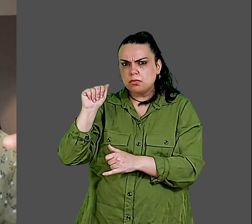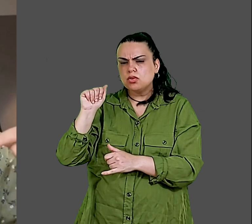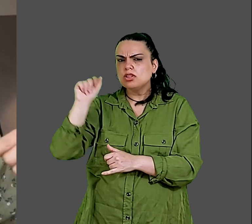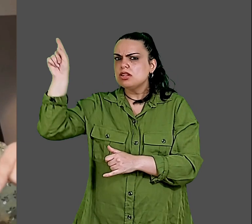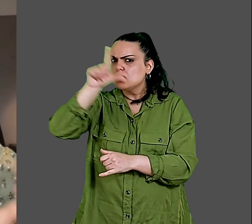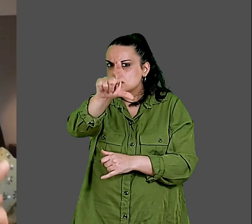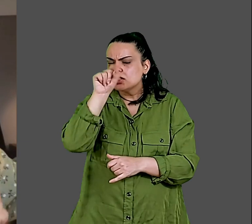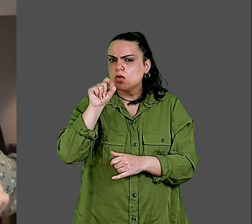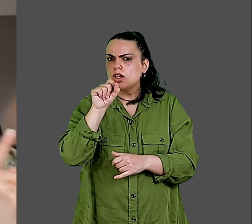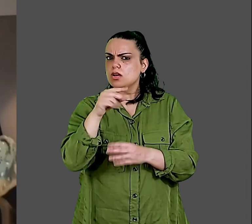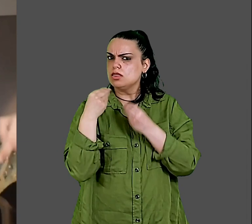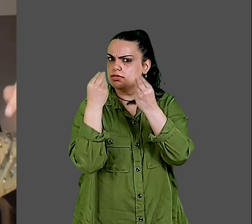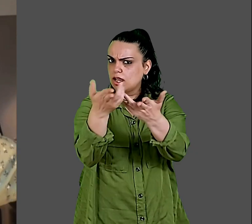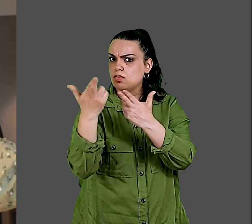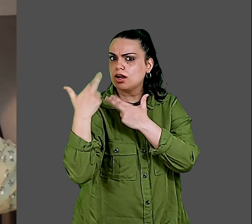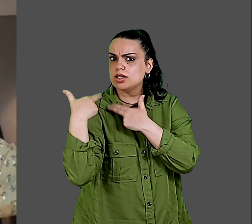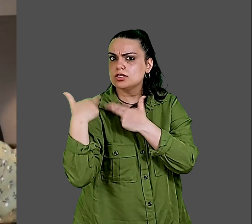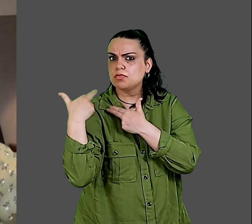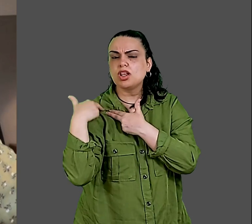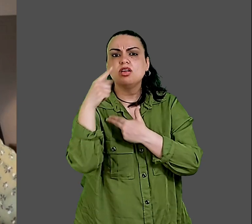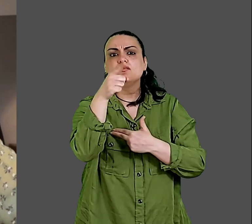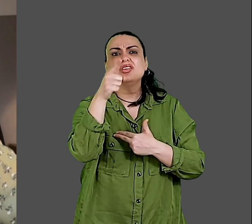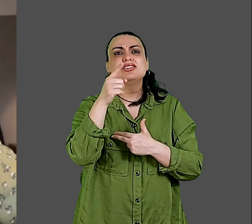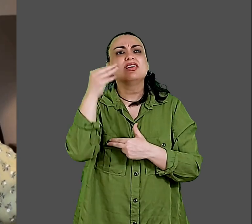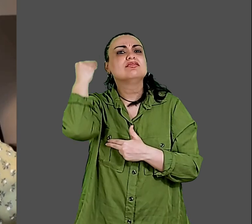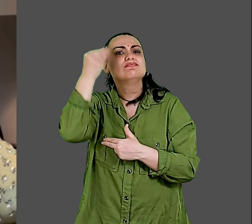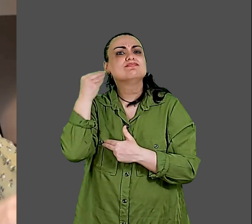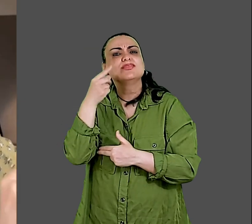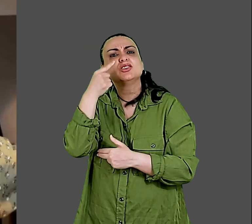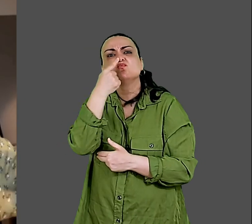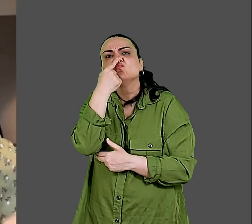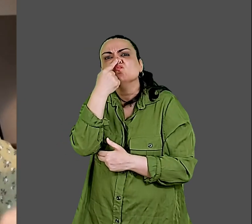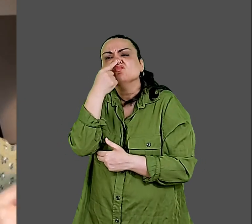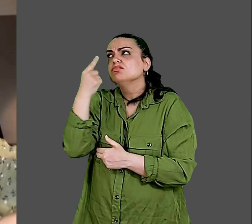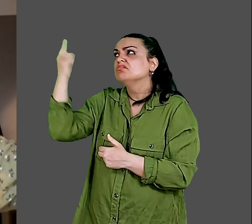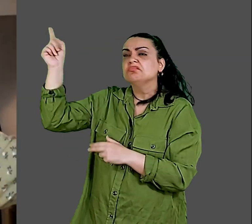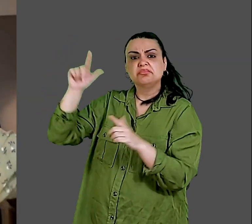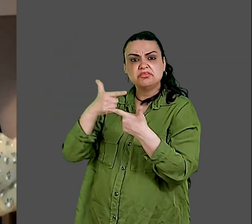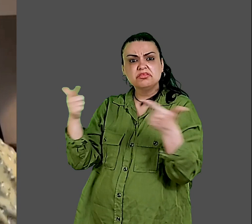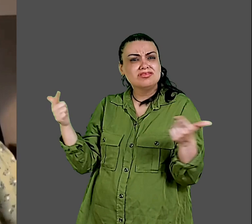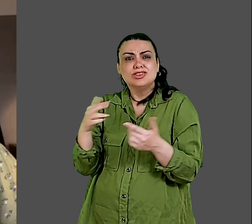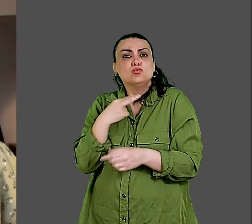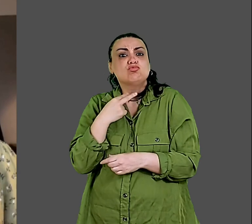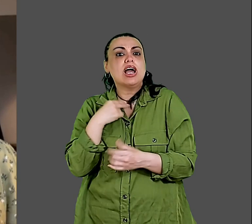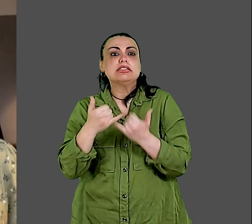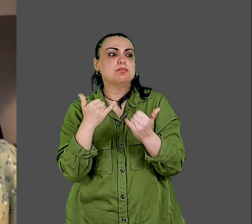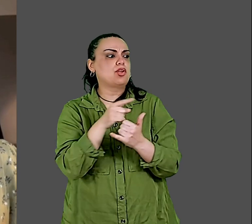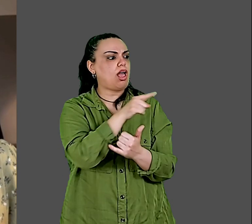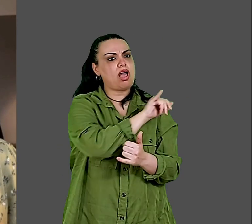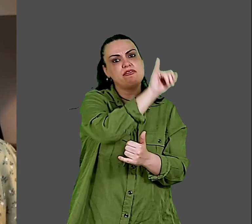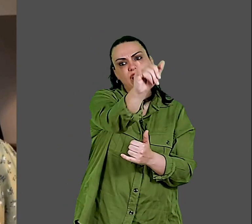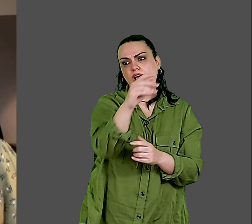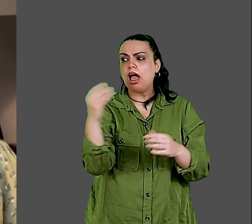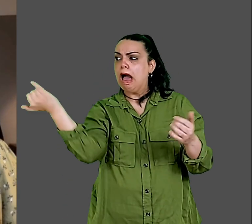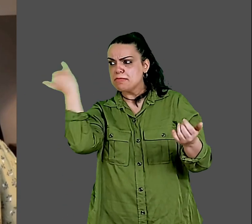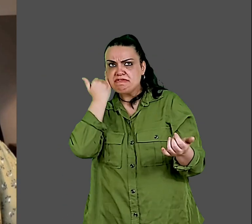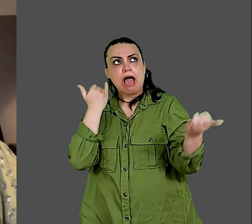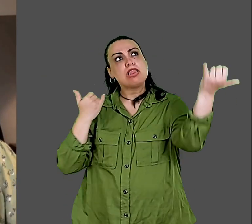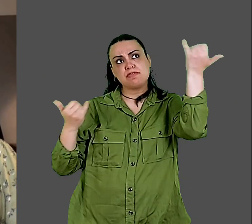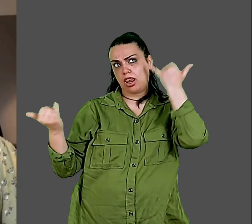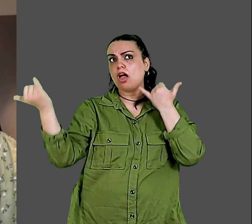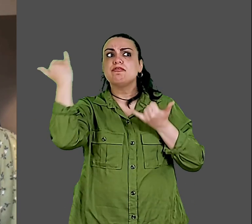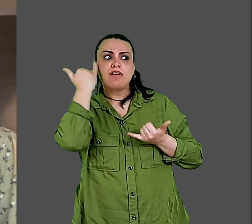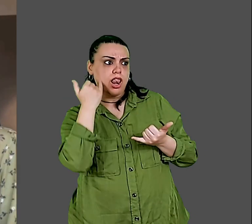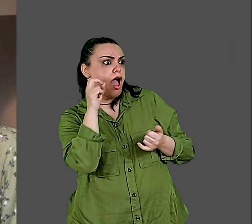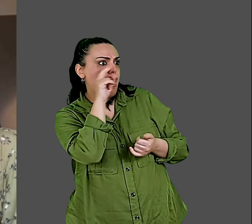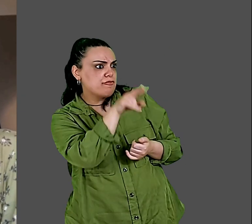chamada a partir da experiência que outras pessoas tiveram, isso não será o suficiente para você chegar até o final da sua chamada.